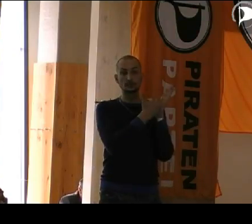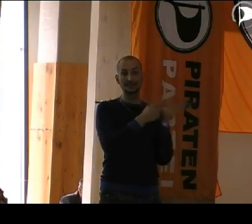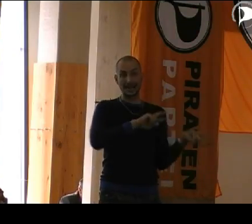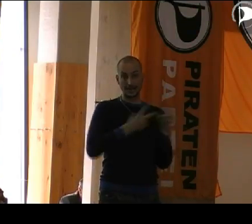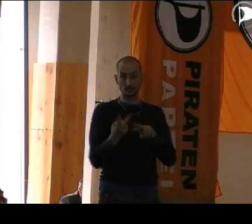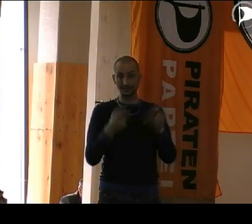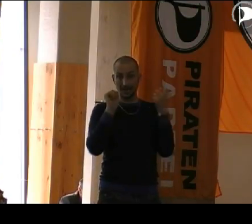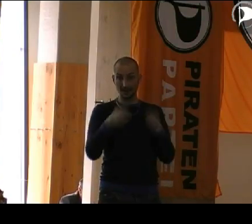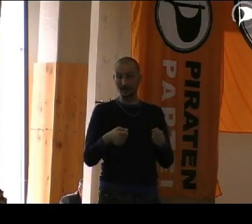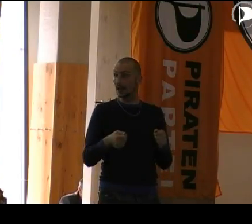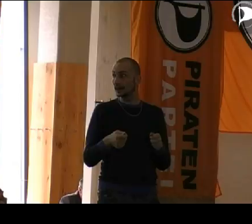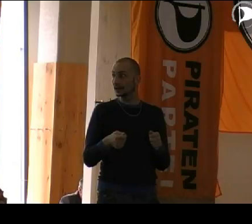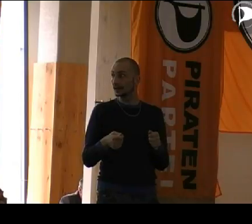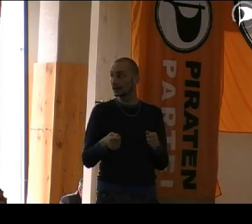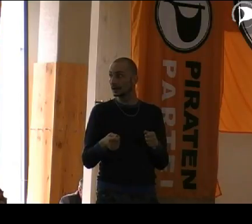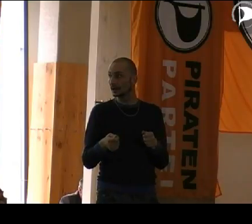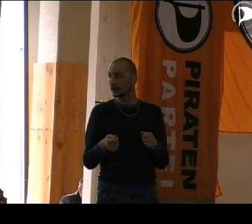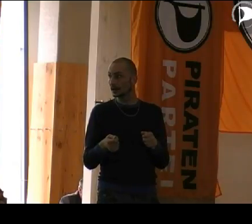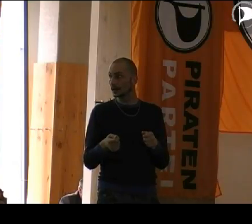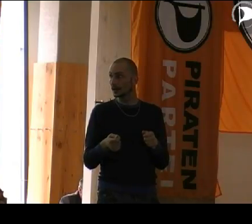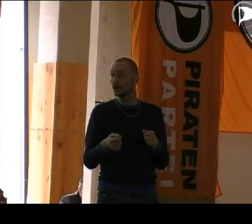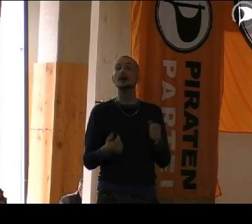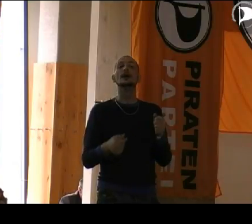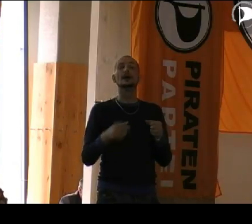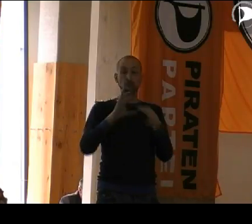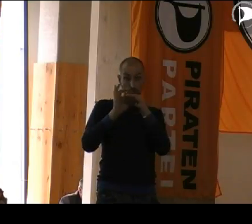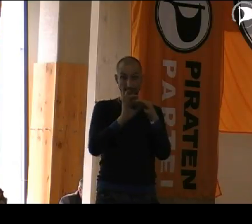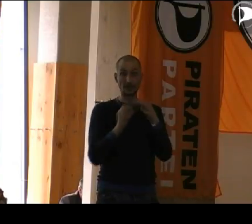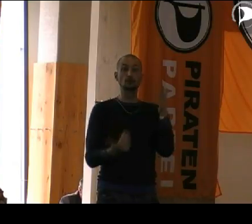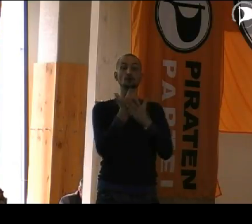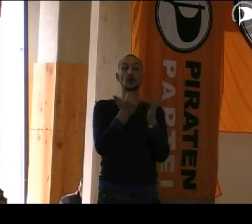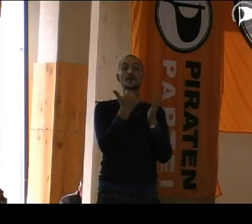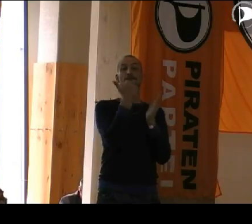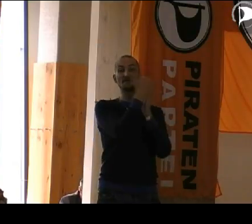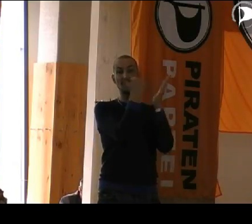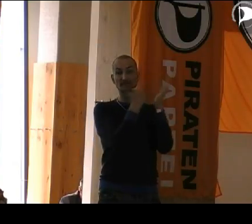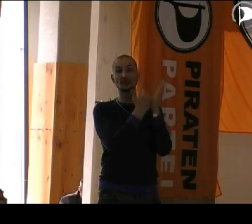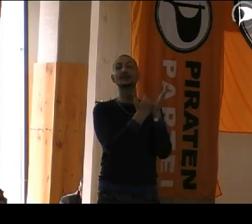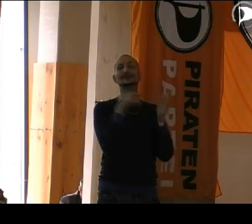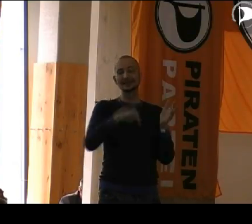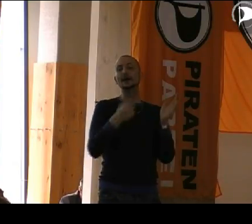wir haben noch einen satz um veränderungs antrag zur neufassung der finanzordnung